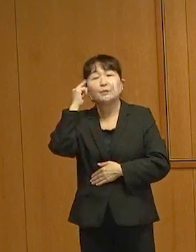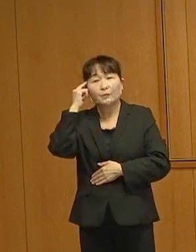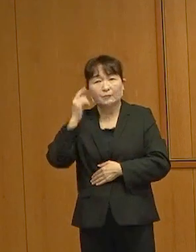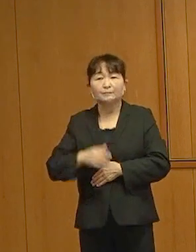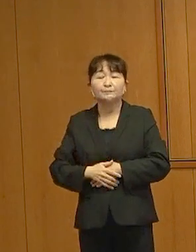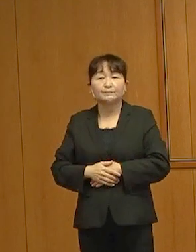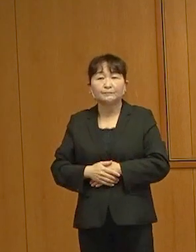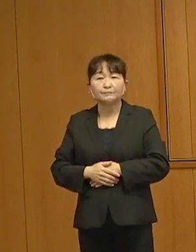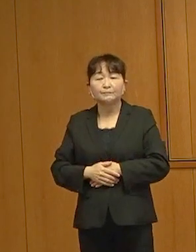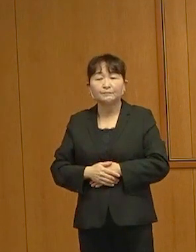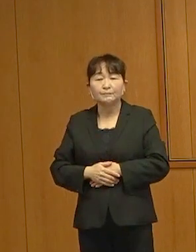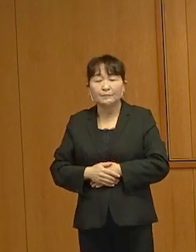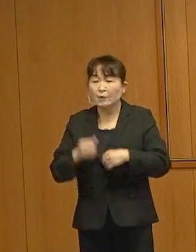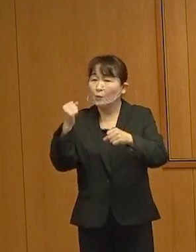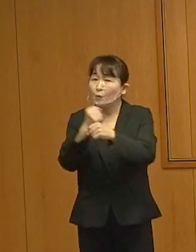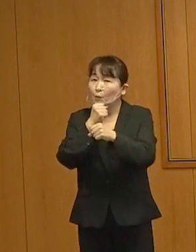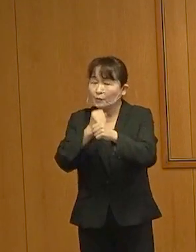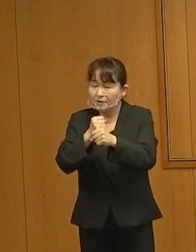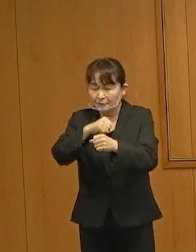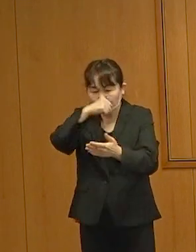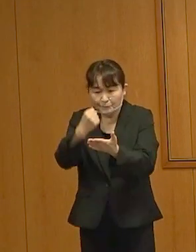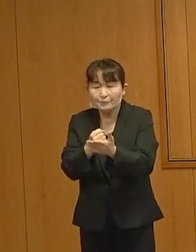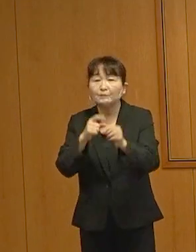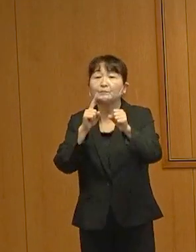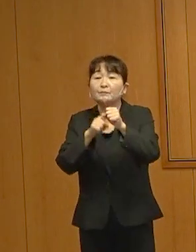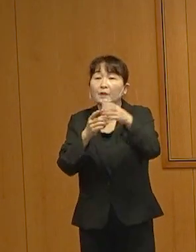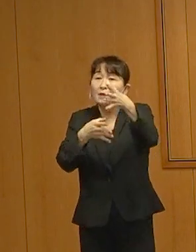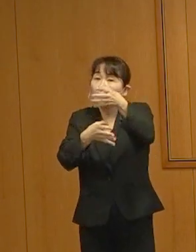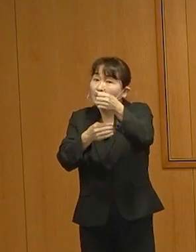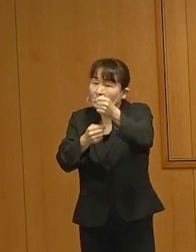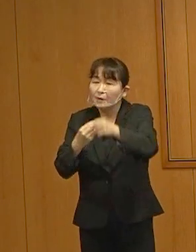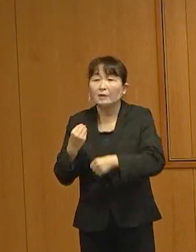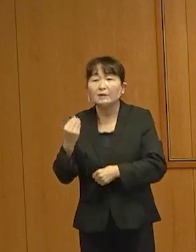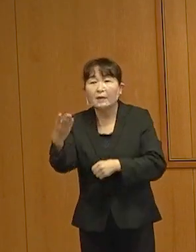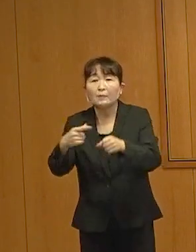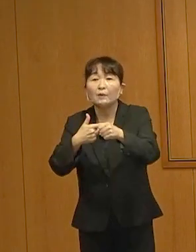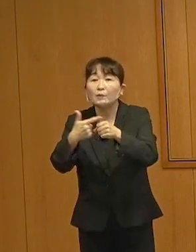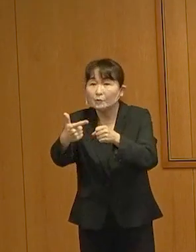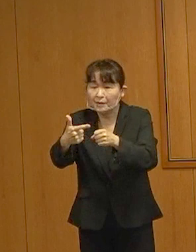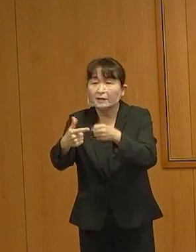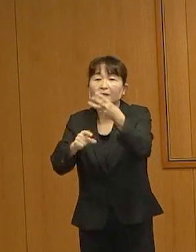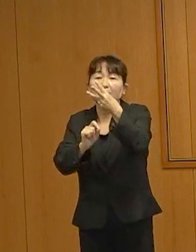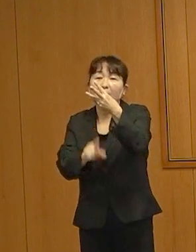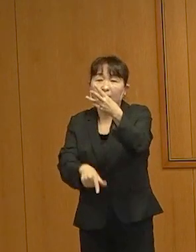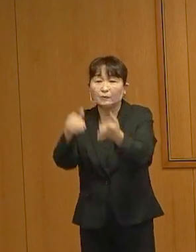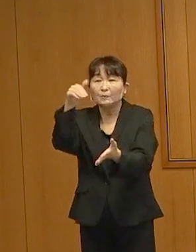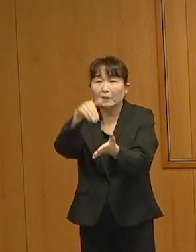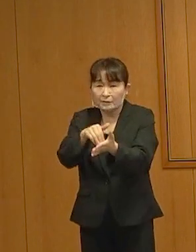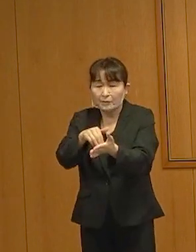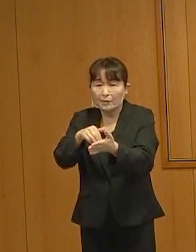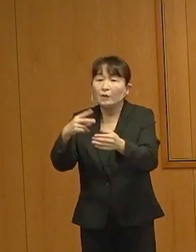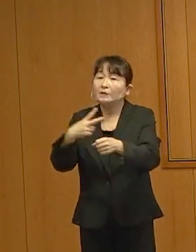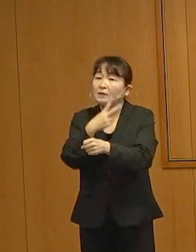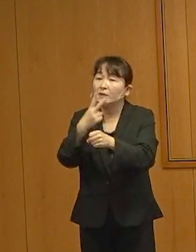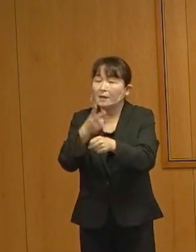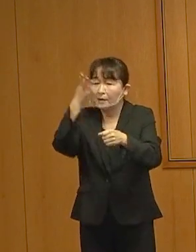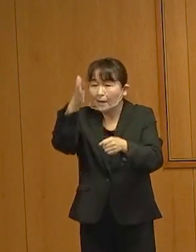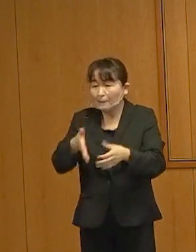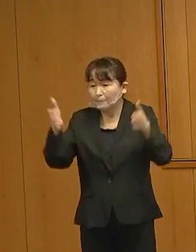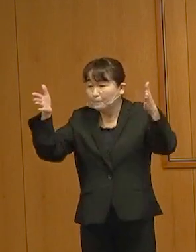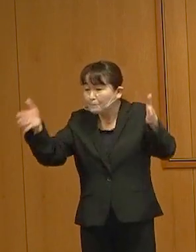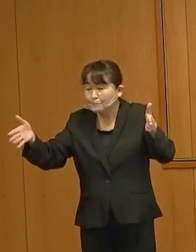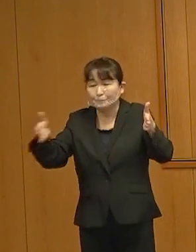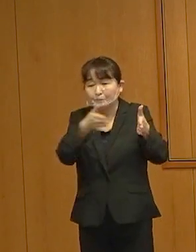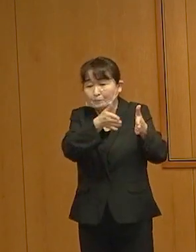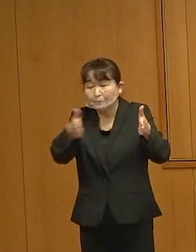。工事完了を予定している令和6年の3月までの約2年半もの期